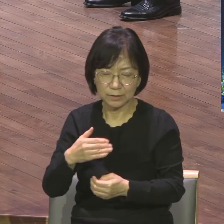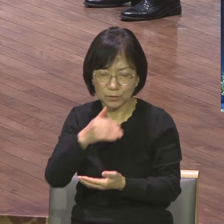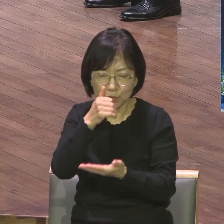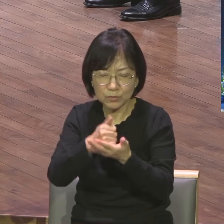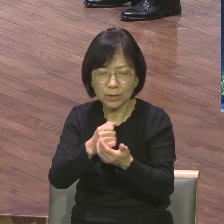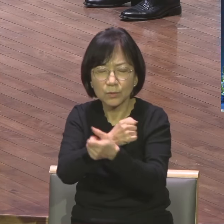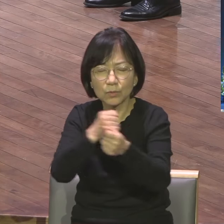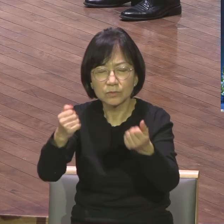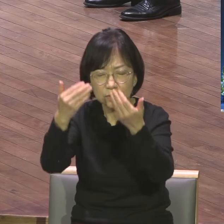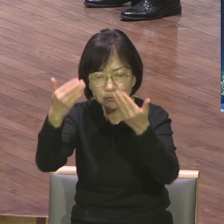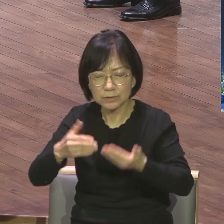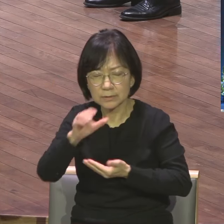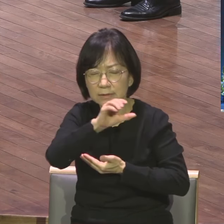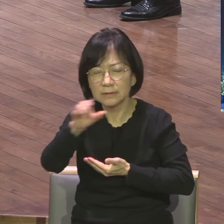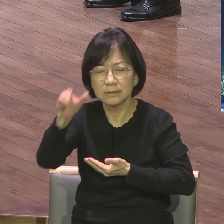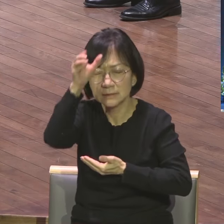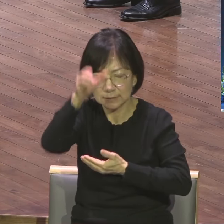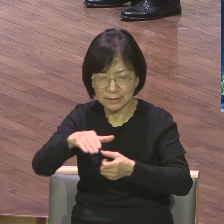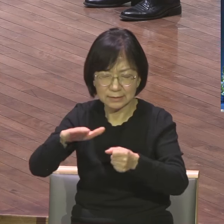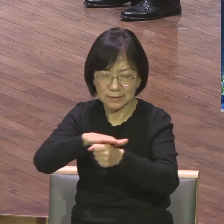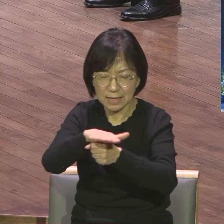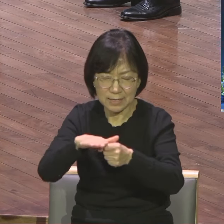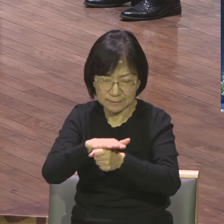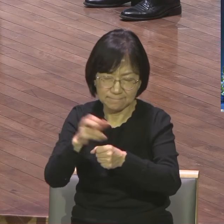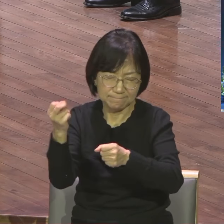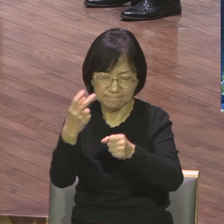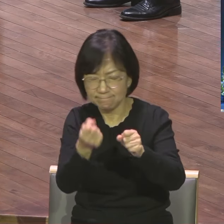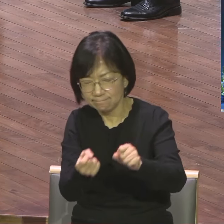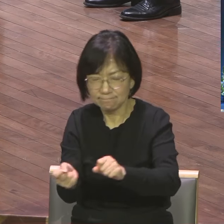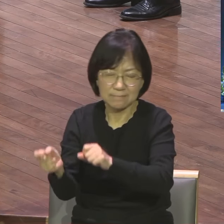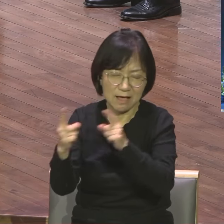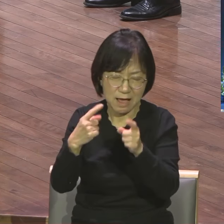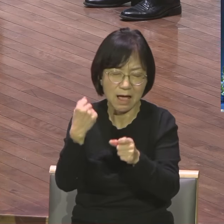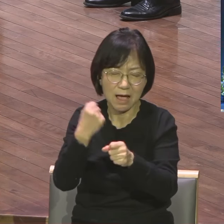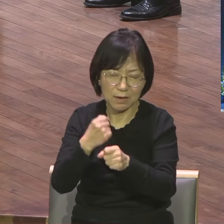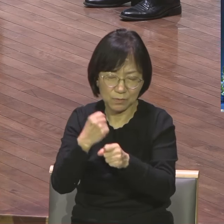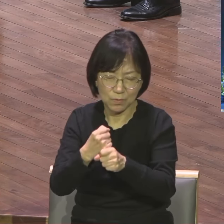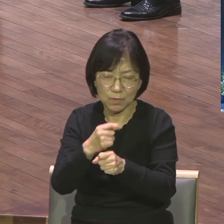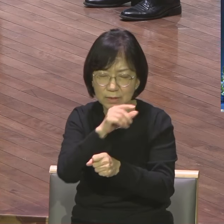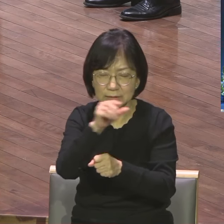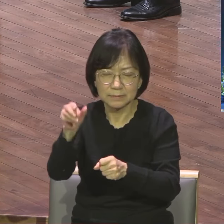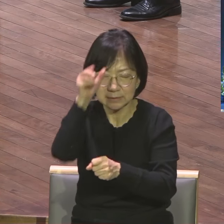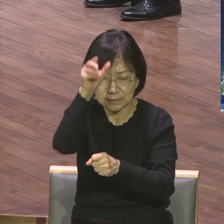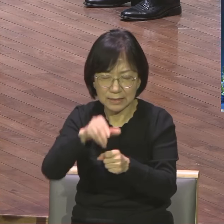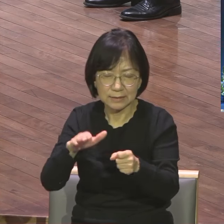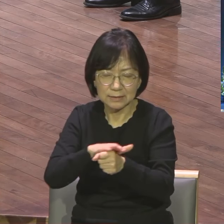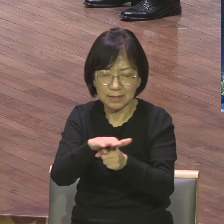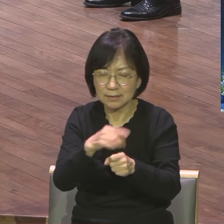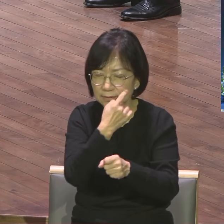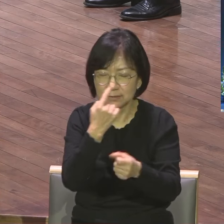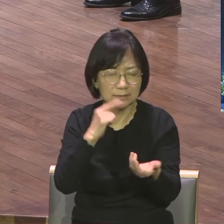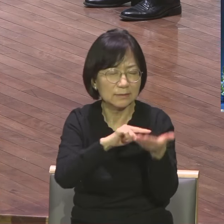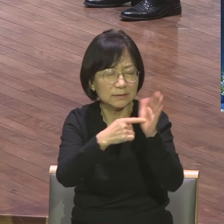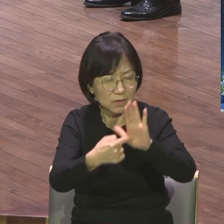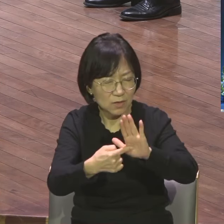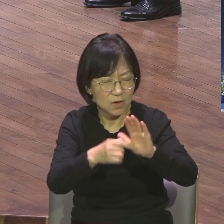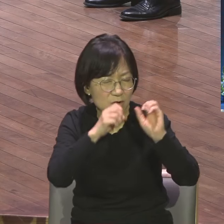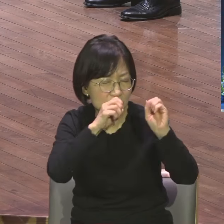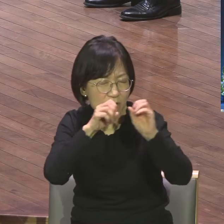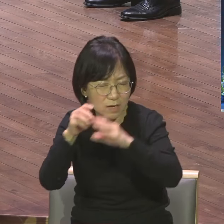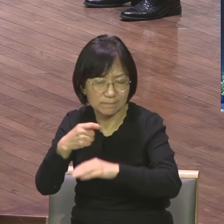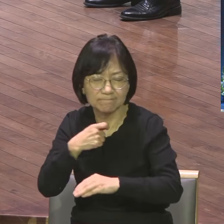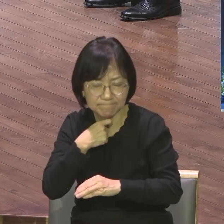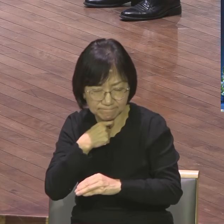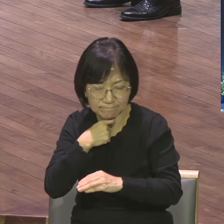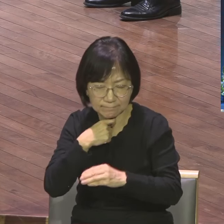사랑을 다시 한번 회복해서 이 십자가의 사랑을 증거하기를 원하는 예언에 온 성도들과 우리의 가정과